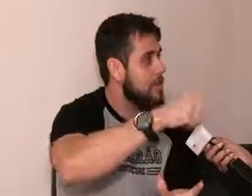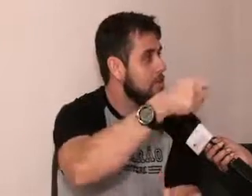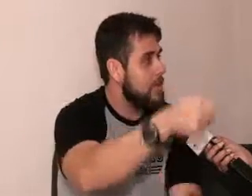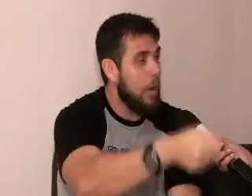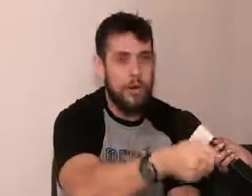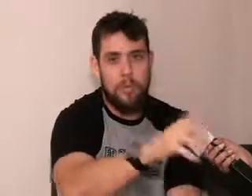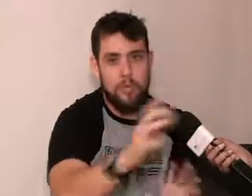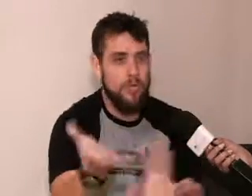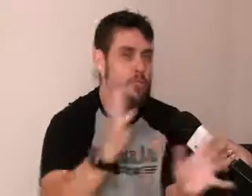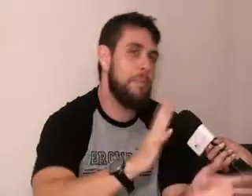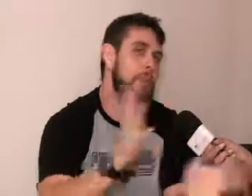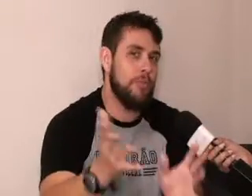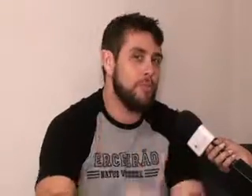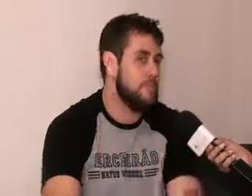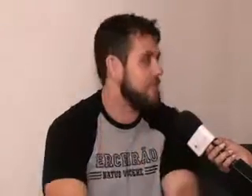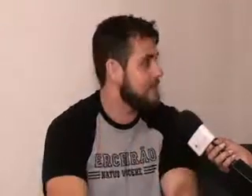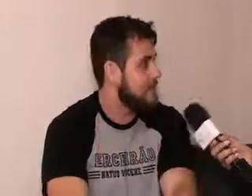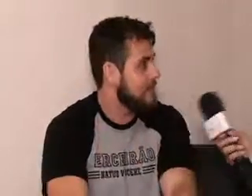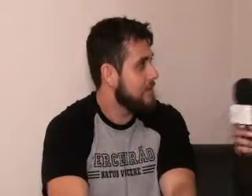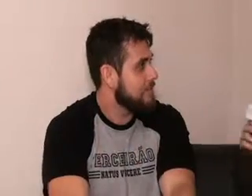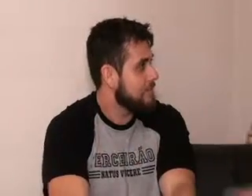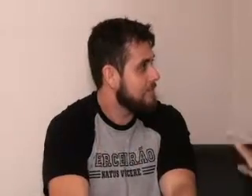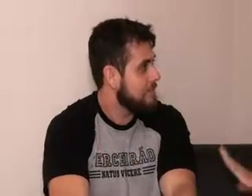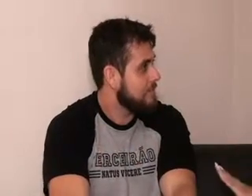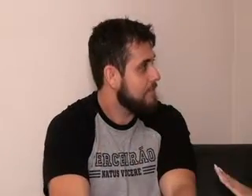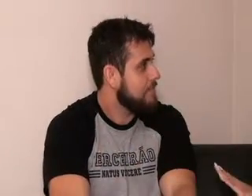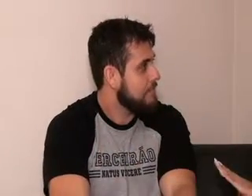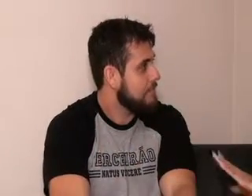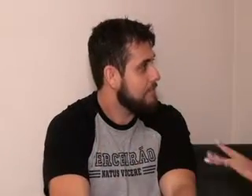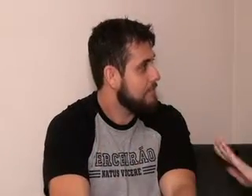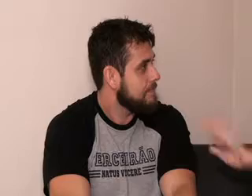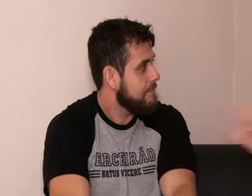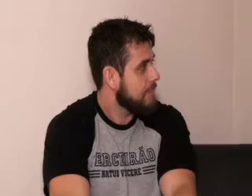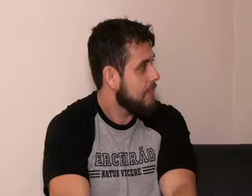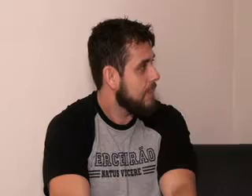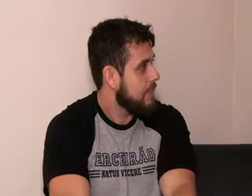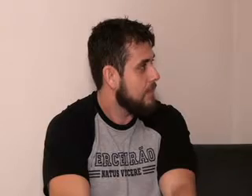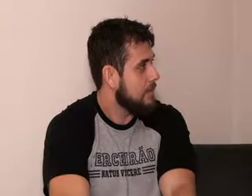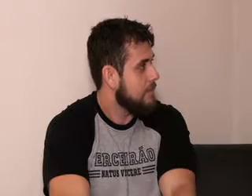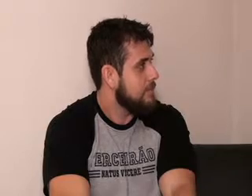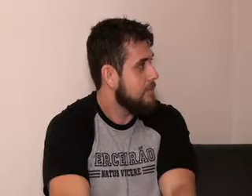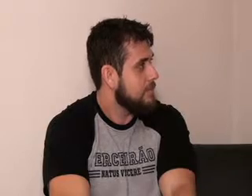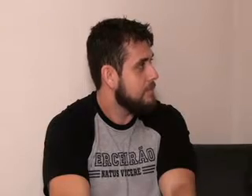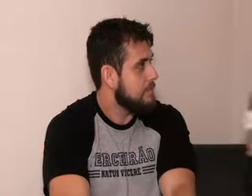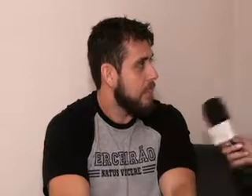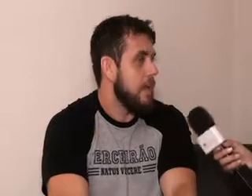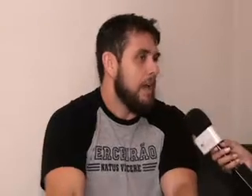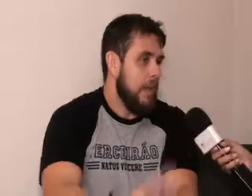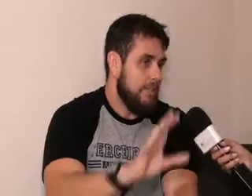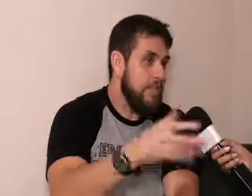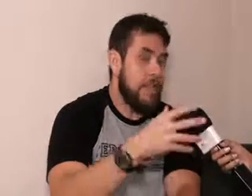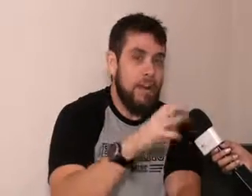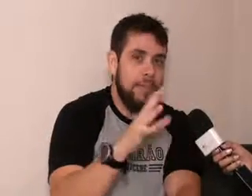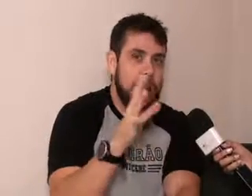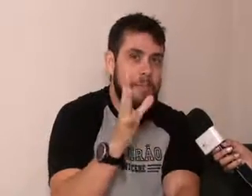temos um sinal próprio, como se fosse um apelido nosso. Esse sinal seu valia para qualquer qualquer surdo. Sim, claro, tem que